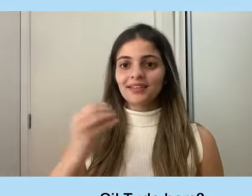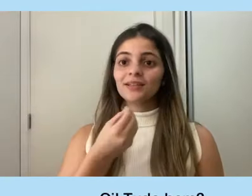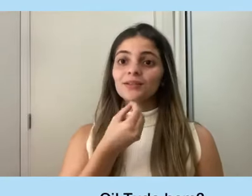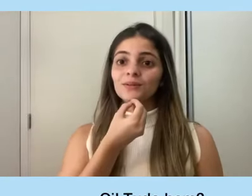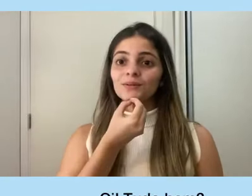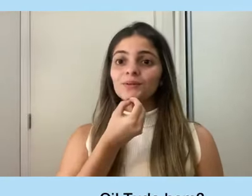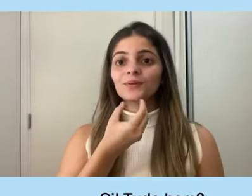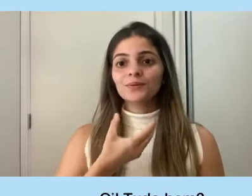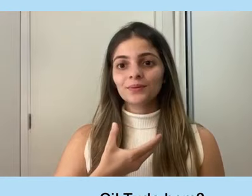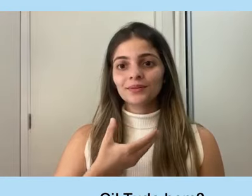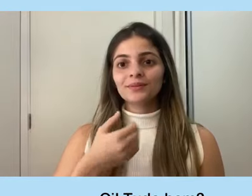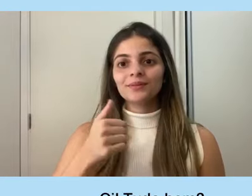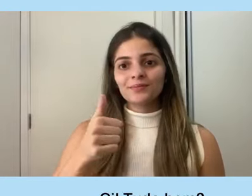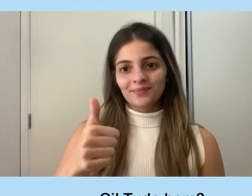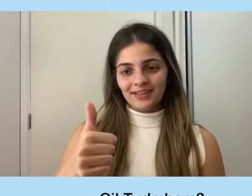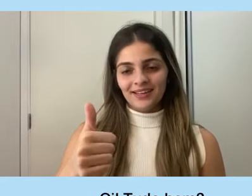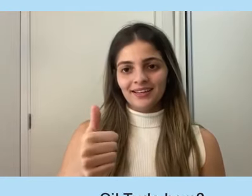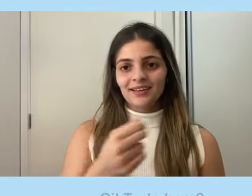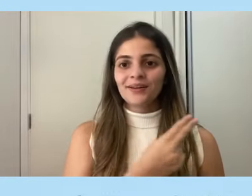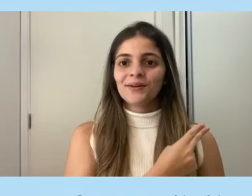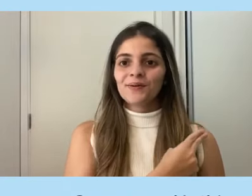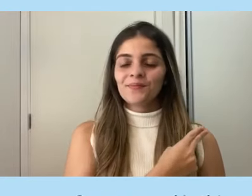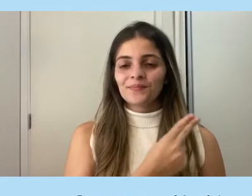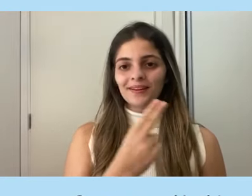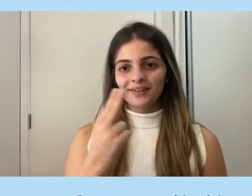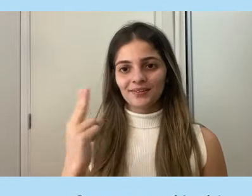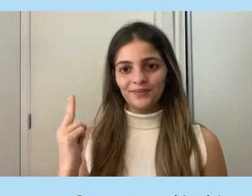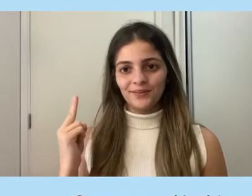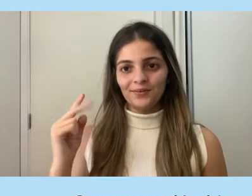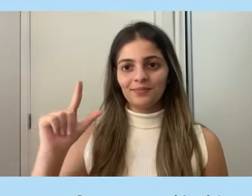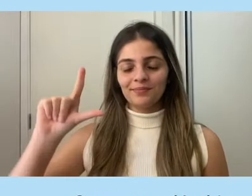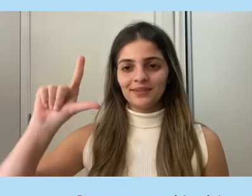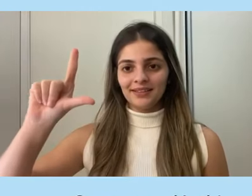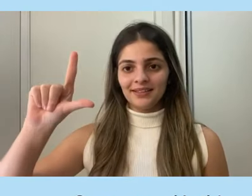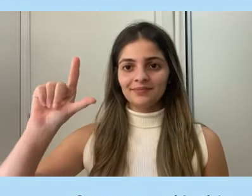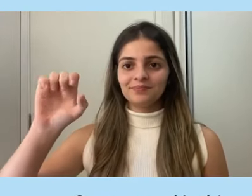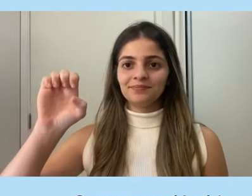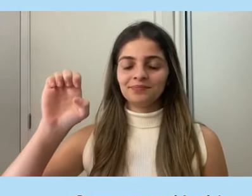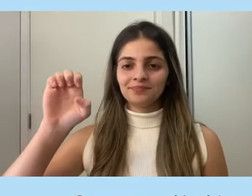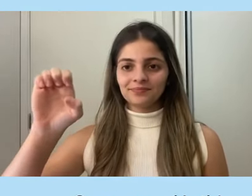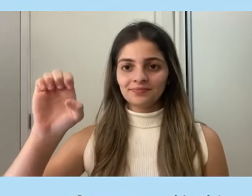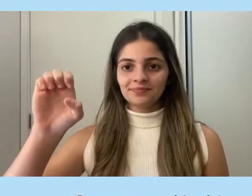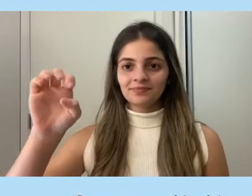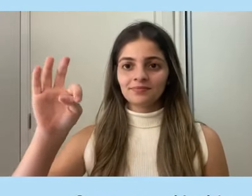Oi, tudo bem? Meu nome é Letícia.